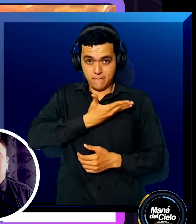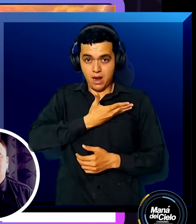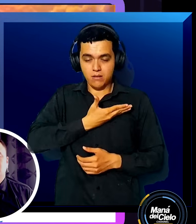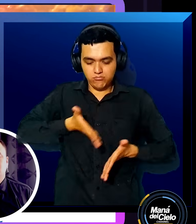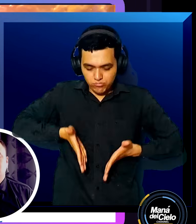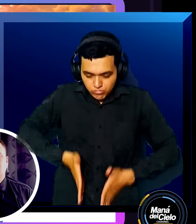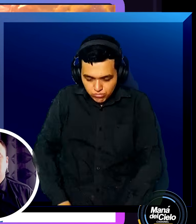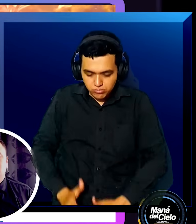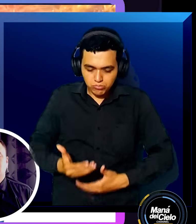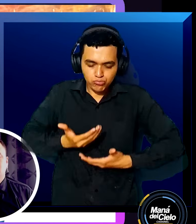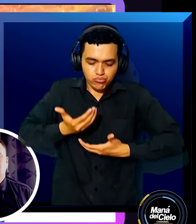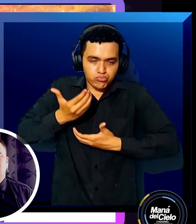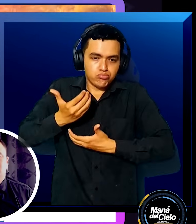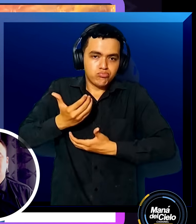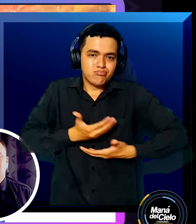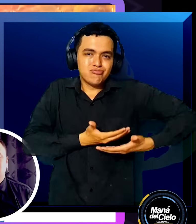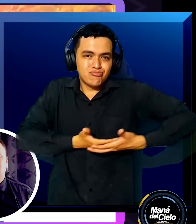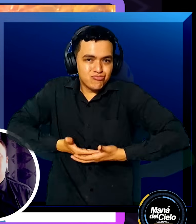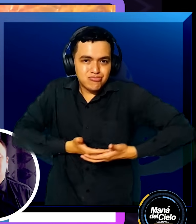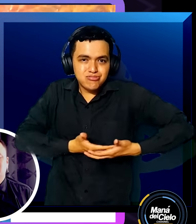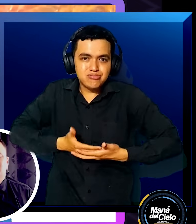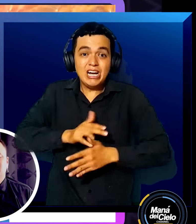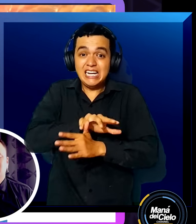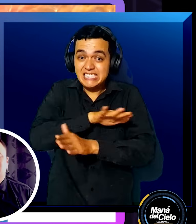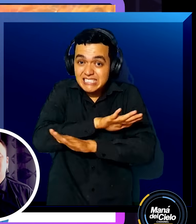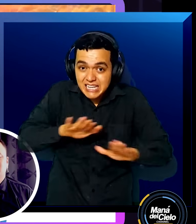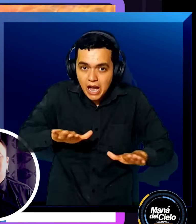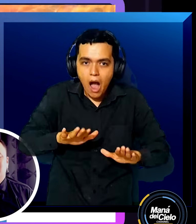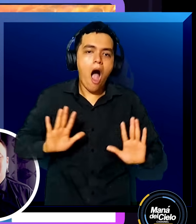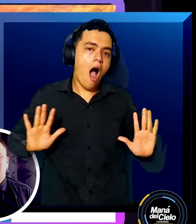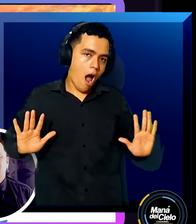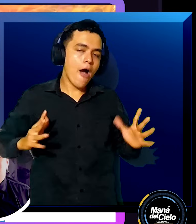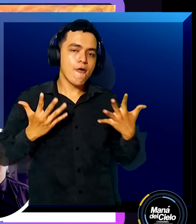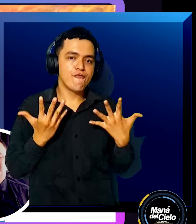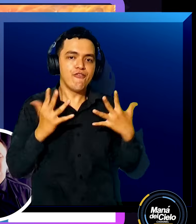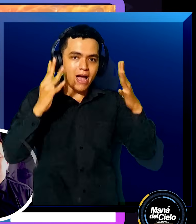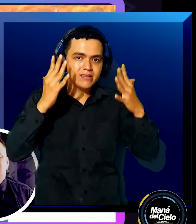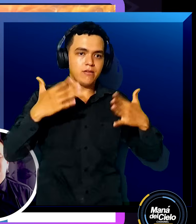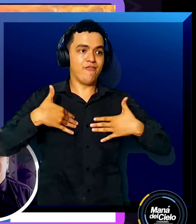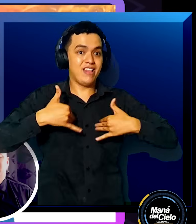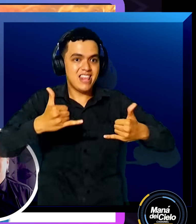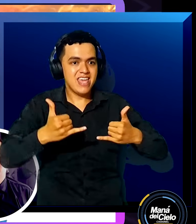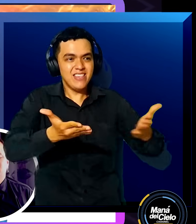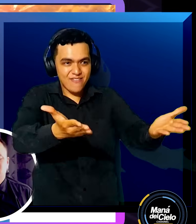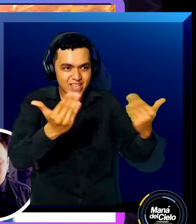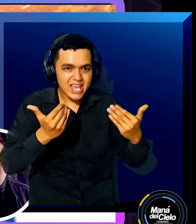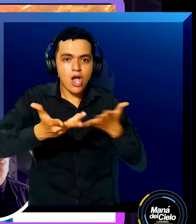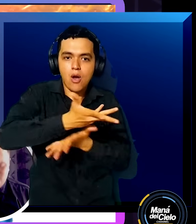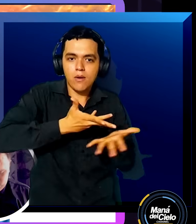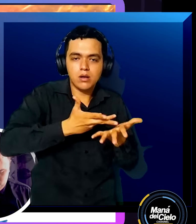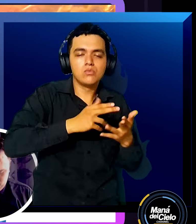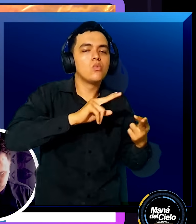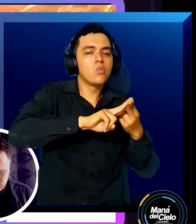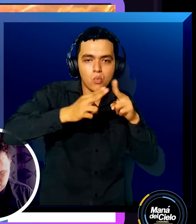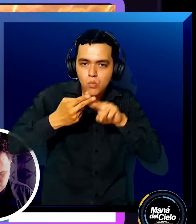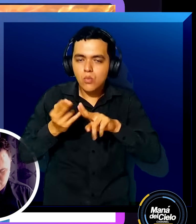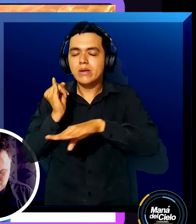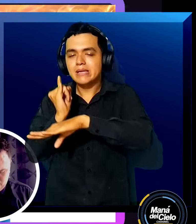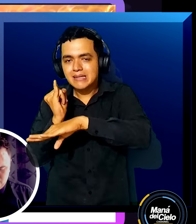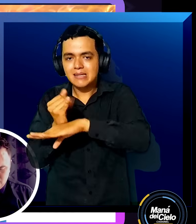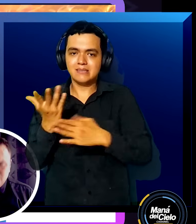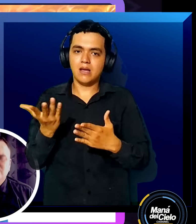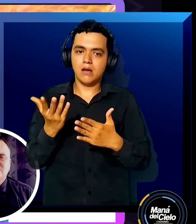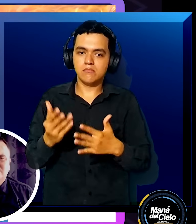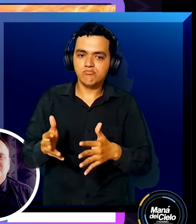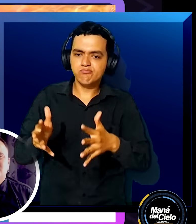que no, porque Pablo dijo, Señor, andaba siempre, vea, Señor, mi salud. Un día le dijo el Señor, ay, Pablito, ¿sabes qué? Ya no me hable más